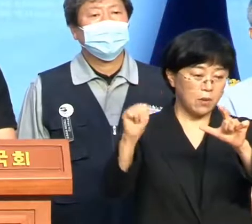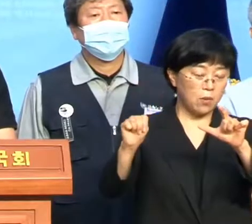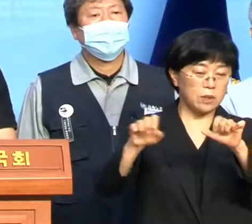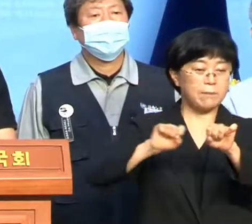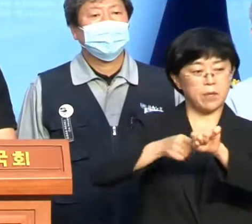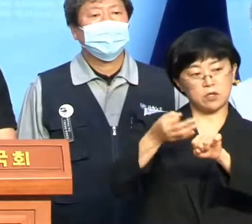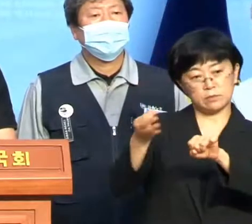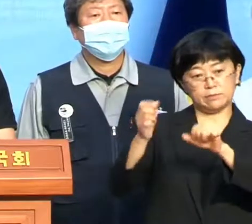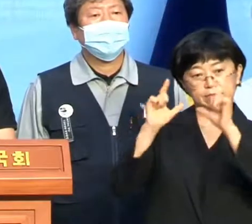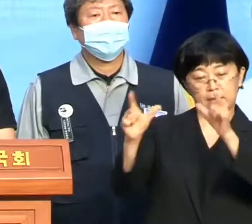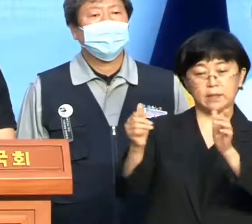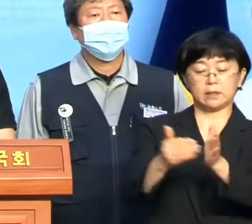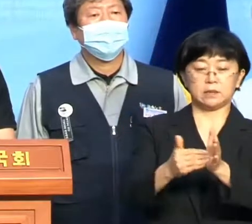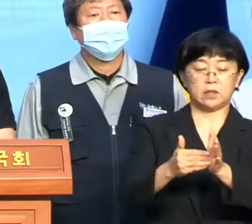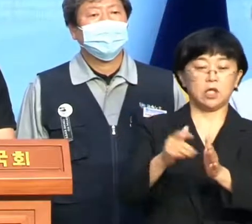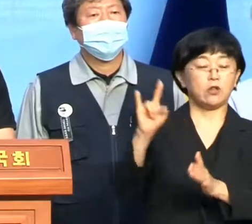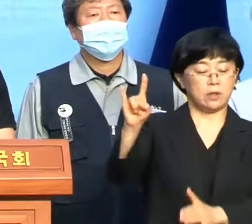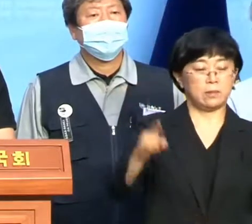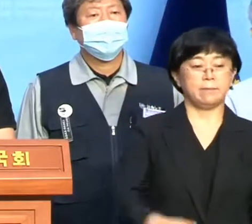진검을 선고받았다